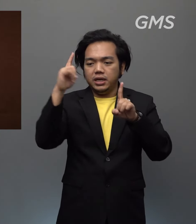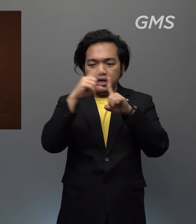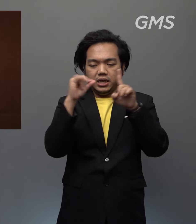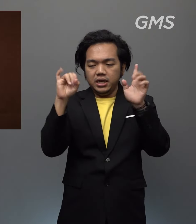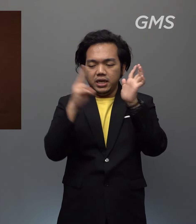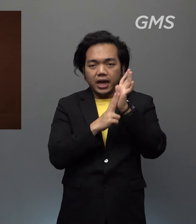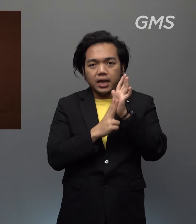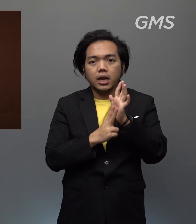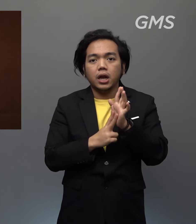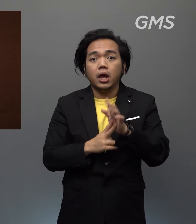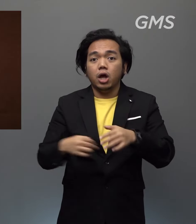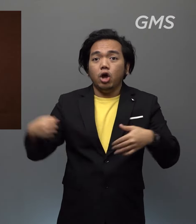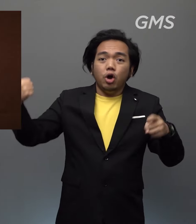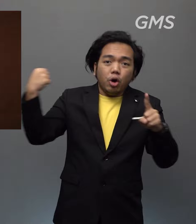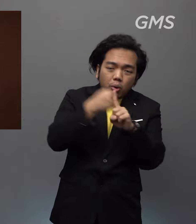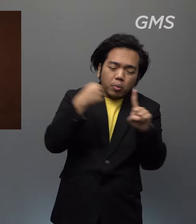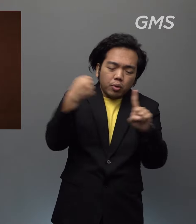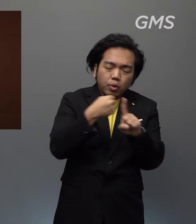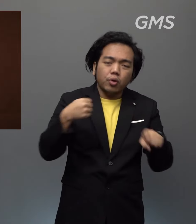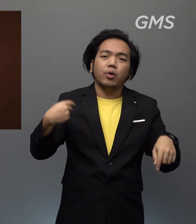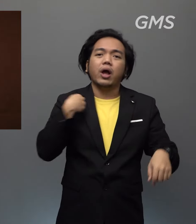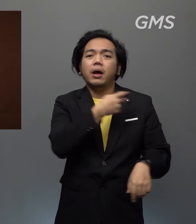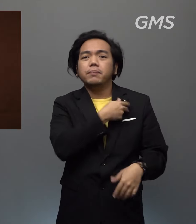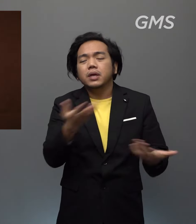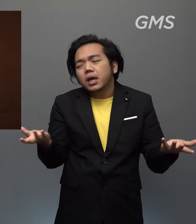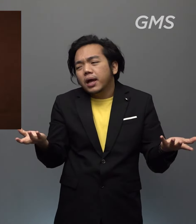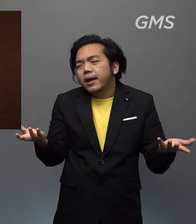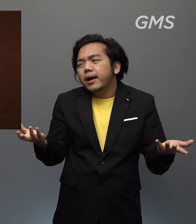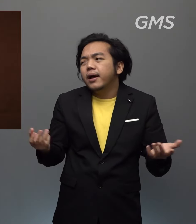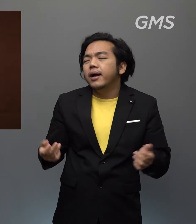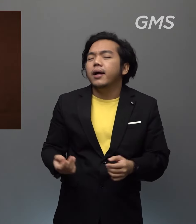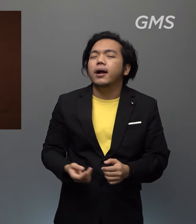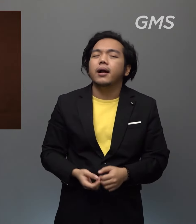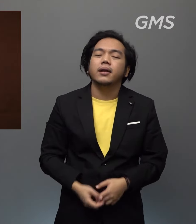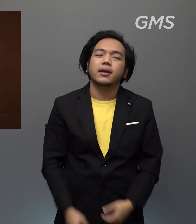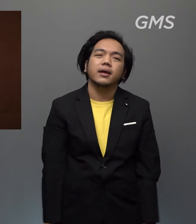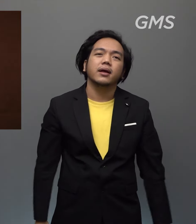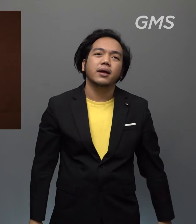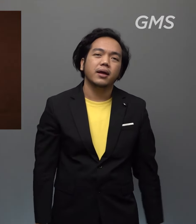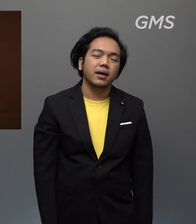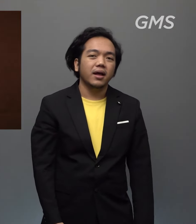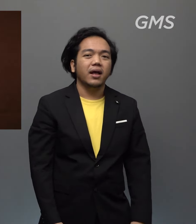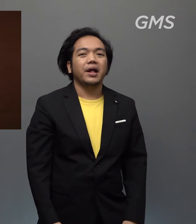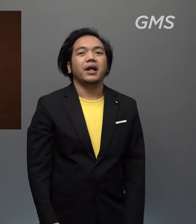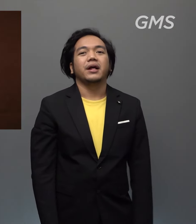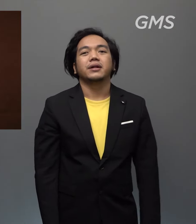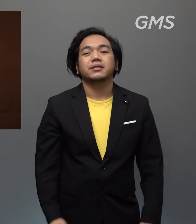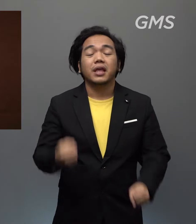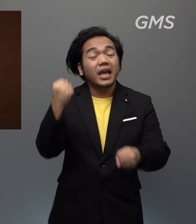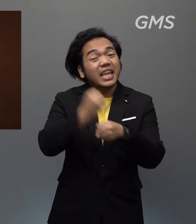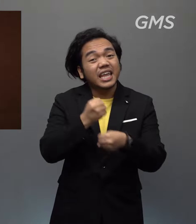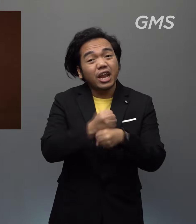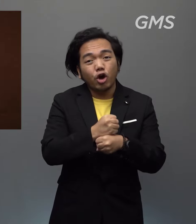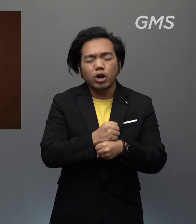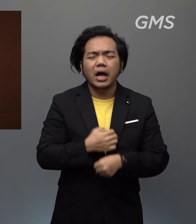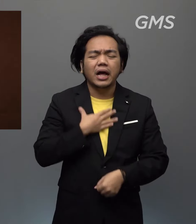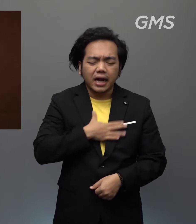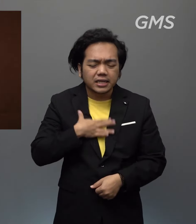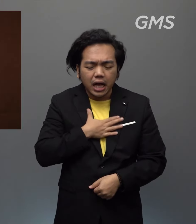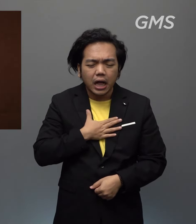Gideon. Masa Tuhan mau menyatakan rencananya dalam kondisi begini? Kayaknya gak tepat lah. Tapi Tuhan terus